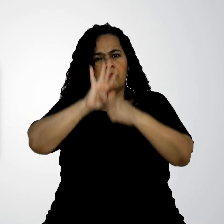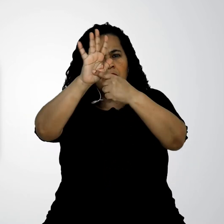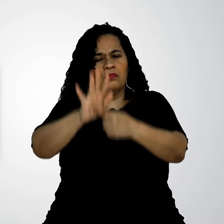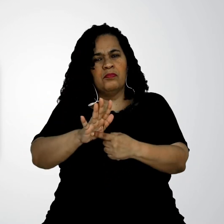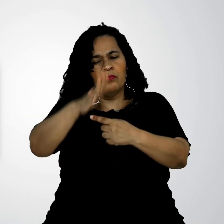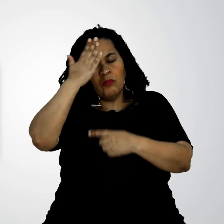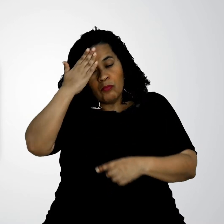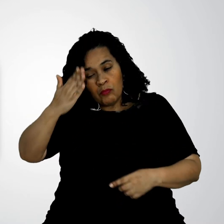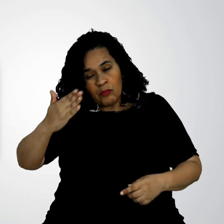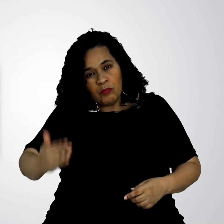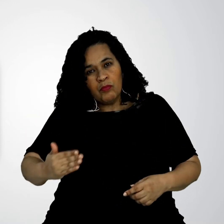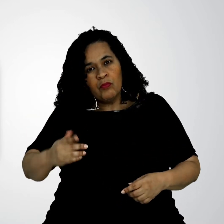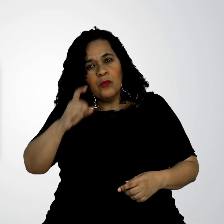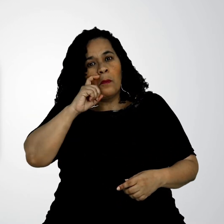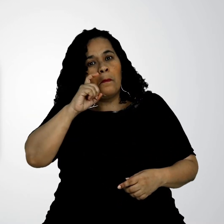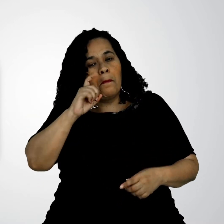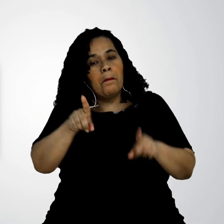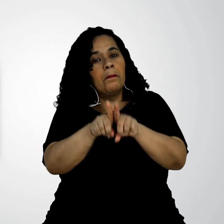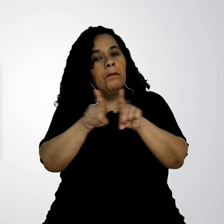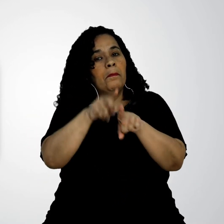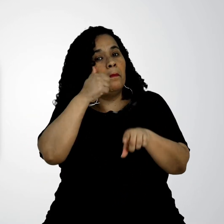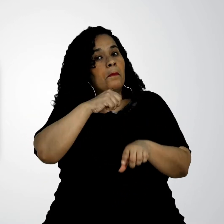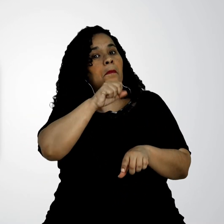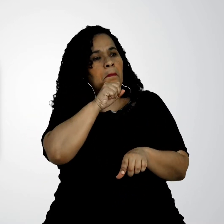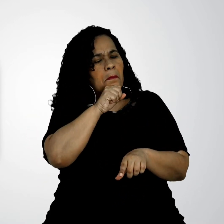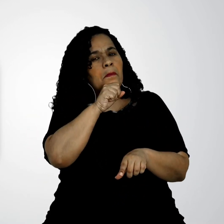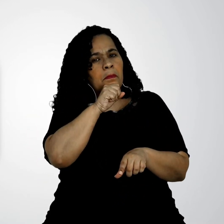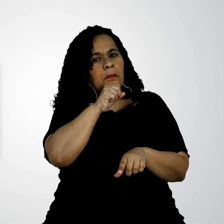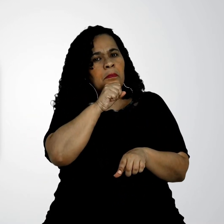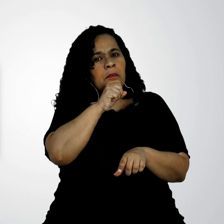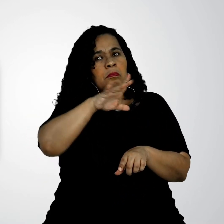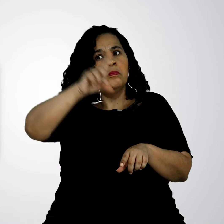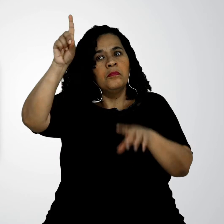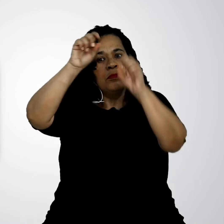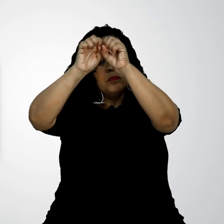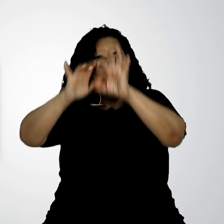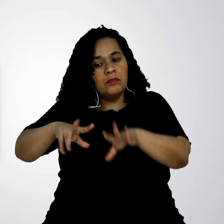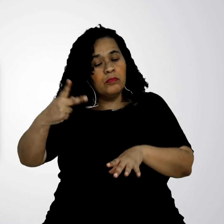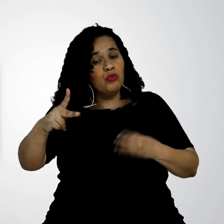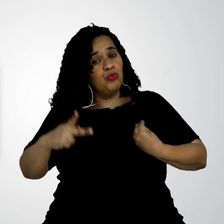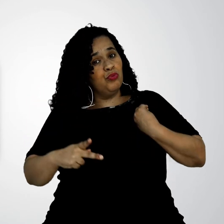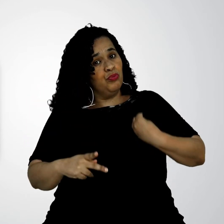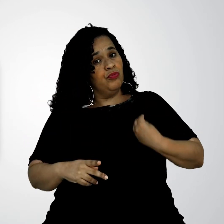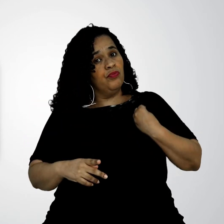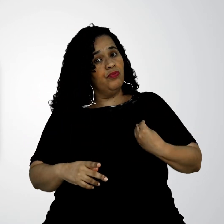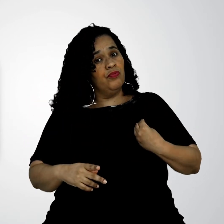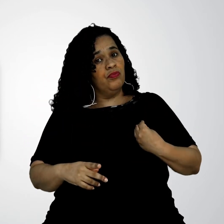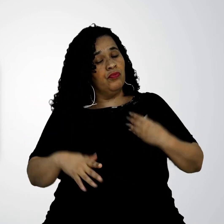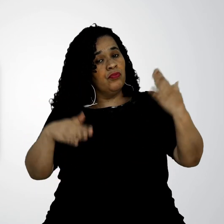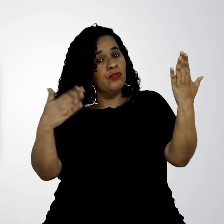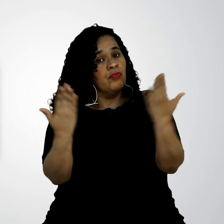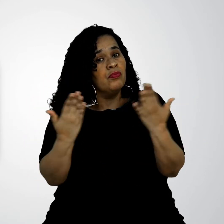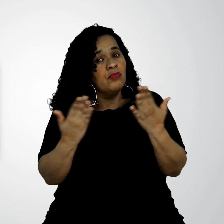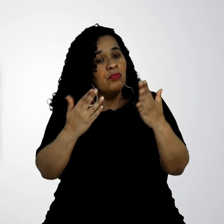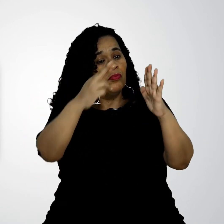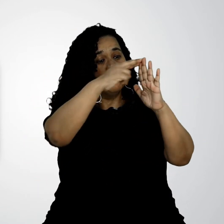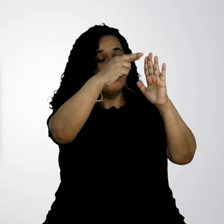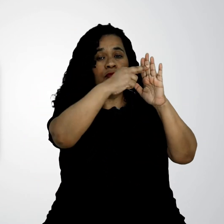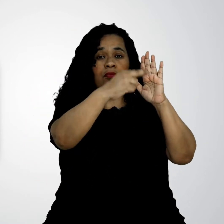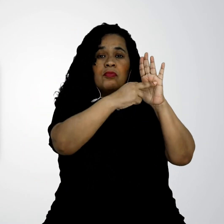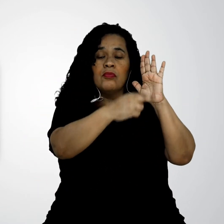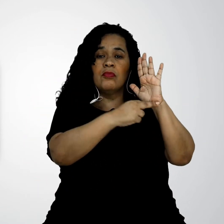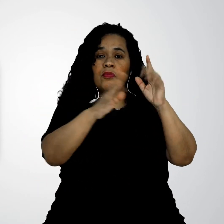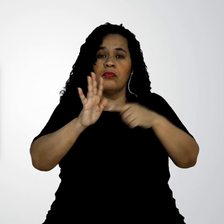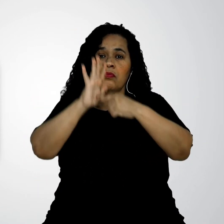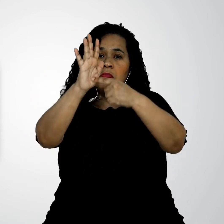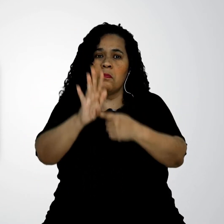ela está sendo conduzida a um novo país, eles estão formando uma nação, e a regra que Deus coloca não é um bom presidente. A regra